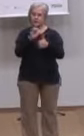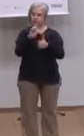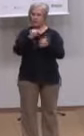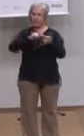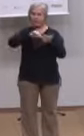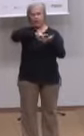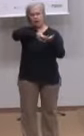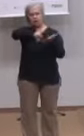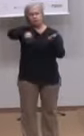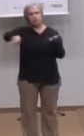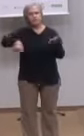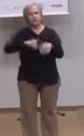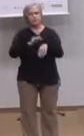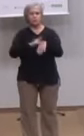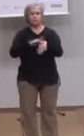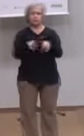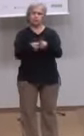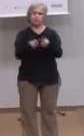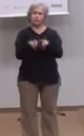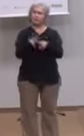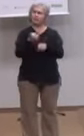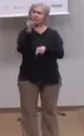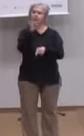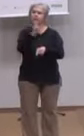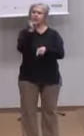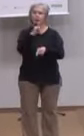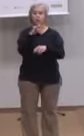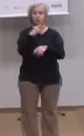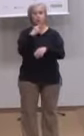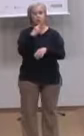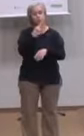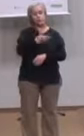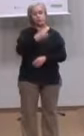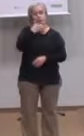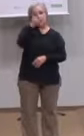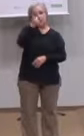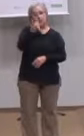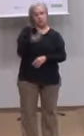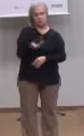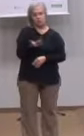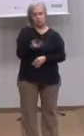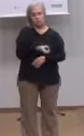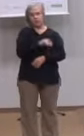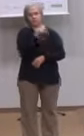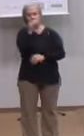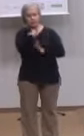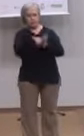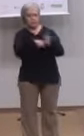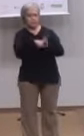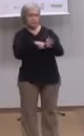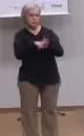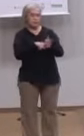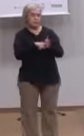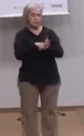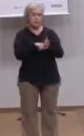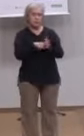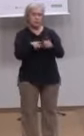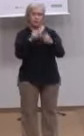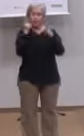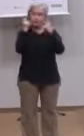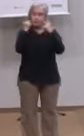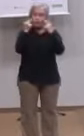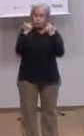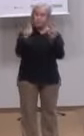tem atrofia muscular espinhal, ele vai conseguir se apropriar um pouco mais de uma gama de doenças que normalmente não são tão,